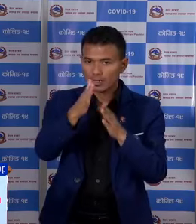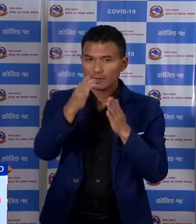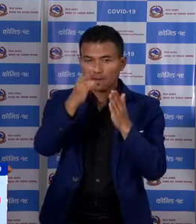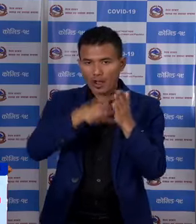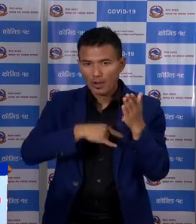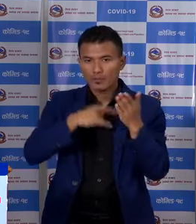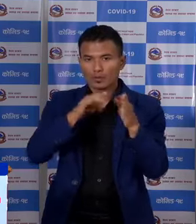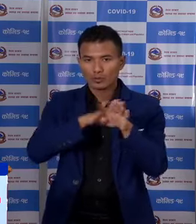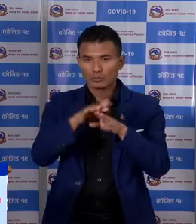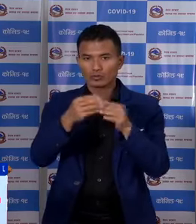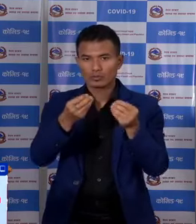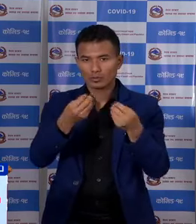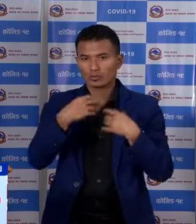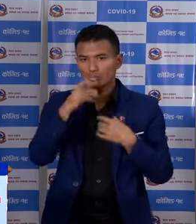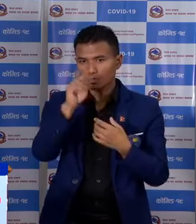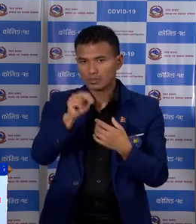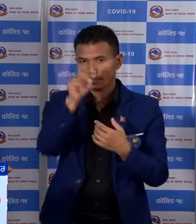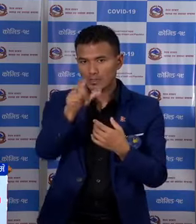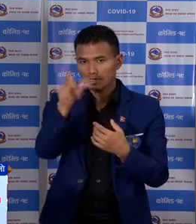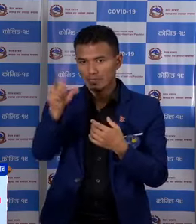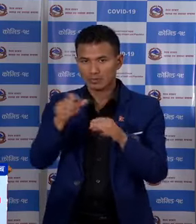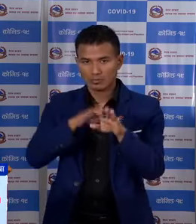ફારમ રોપલવ્દગરોનું પરને હૂછા